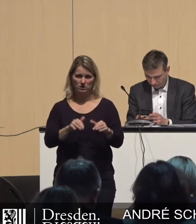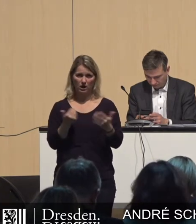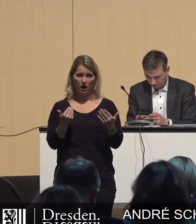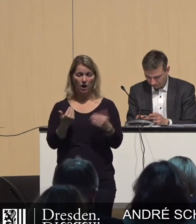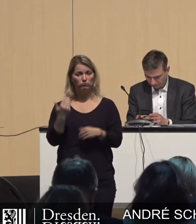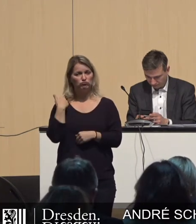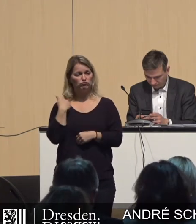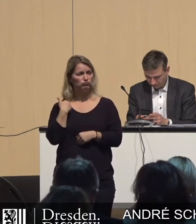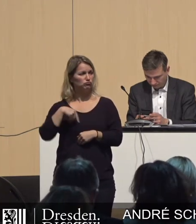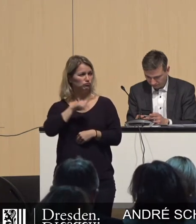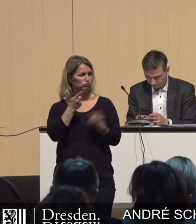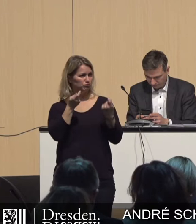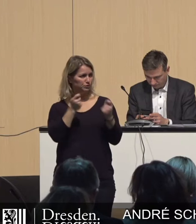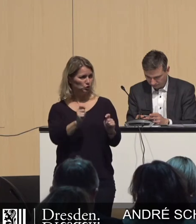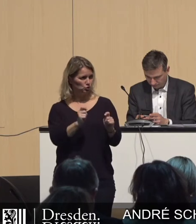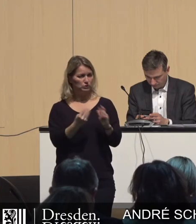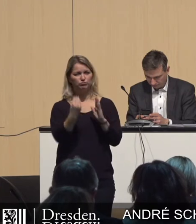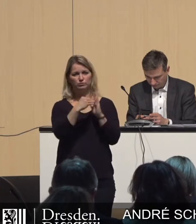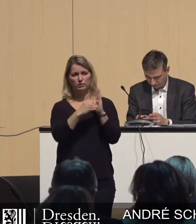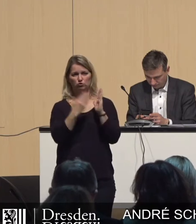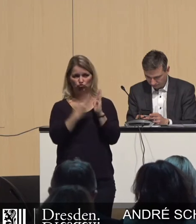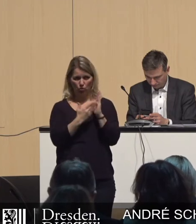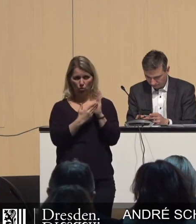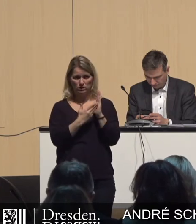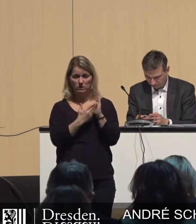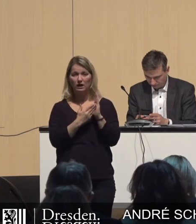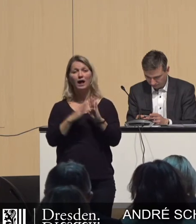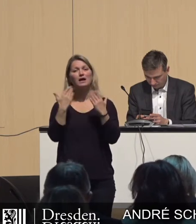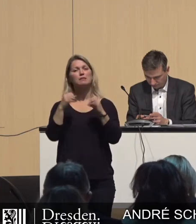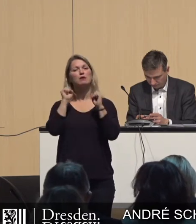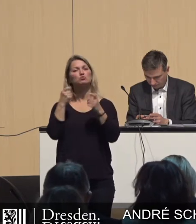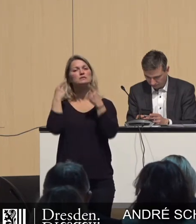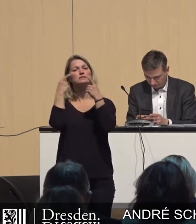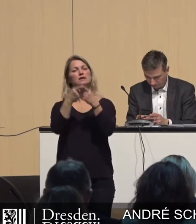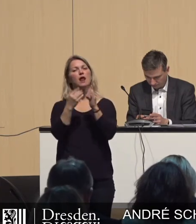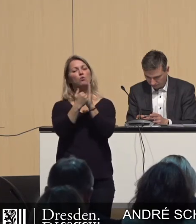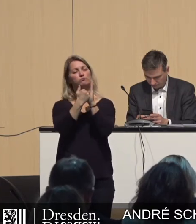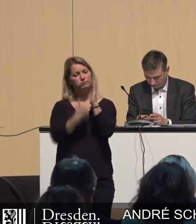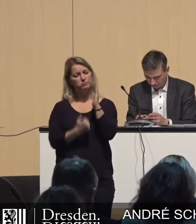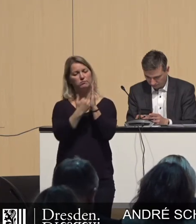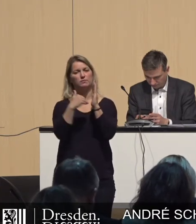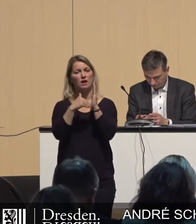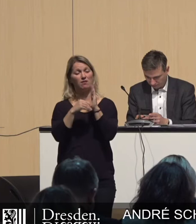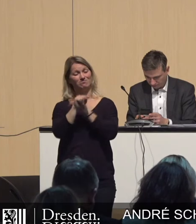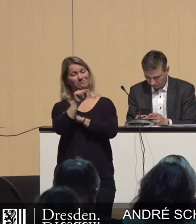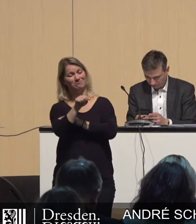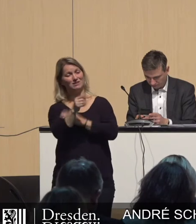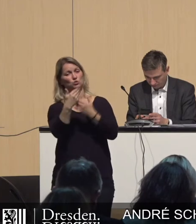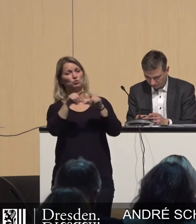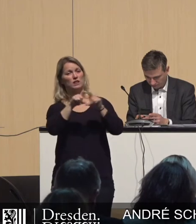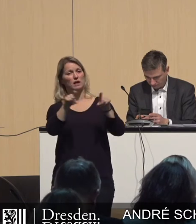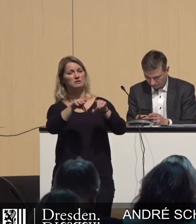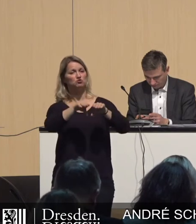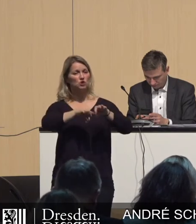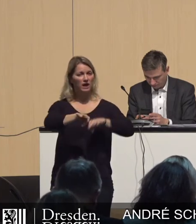bereits gefassten Beschlusses zur Fortschreibung der Klimaschutzziele die Unternehmensstrategie und die